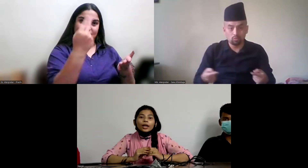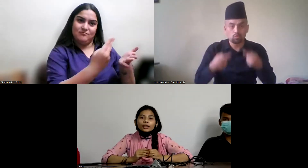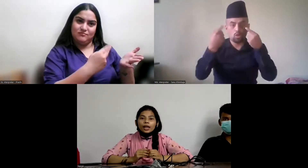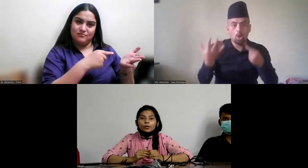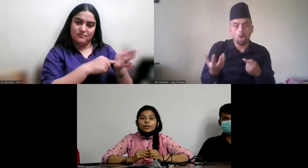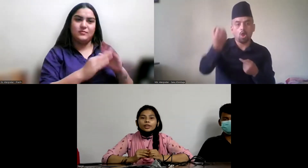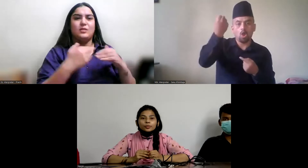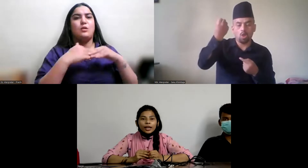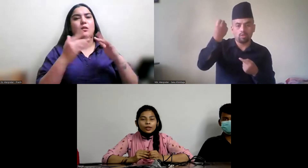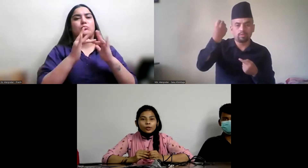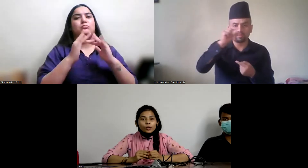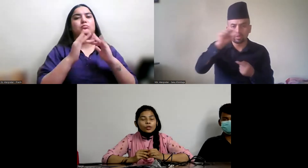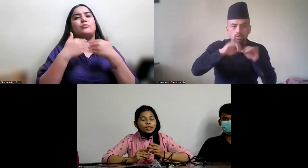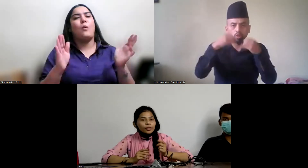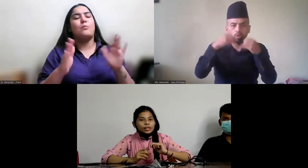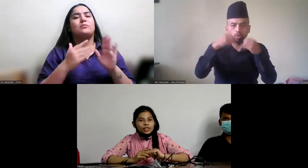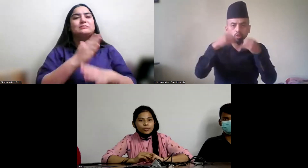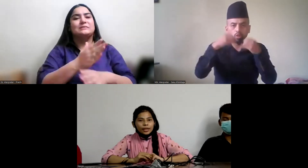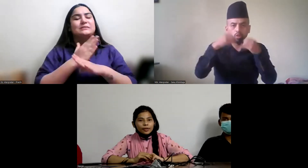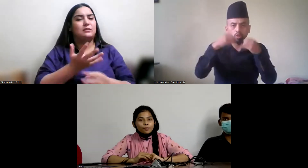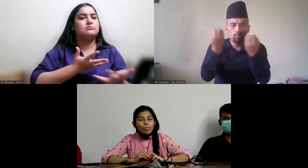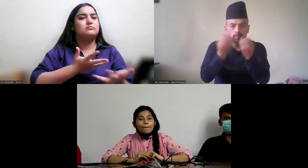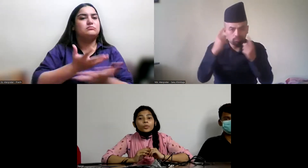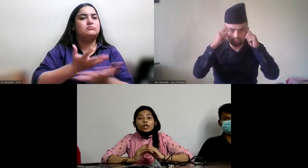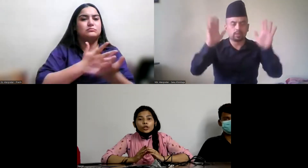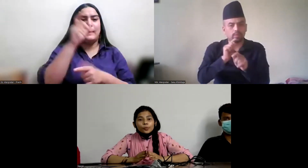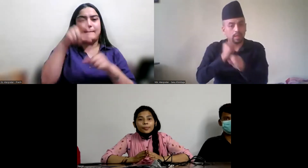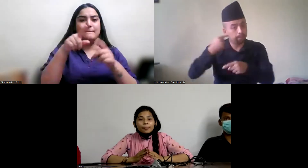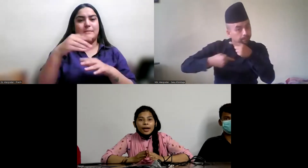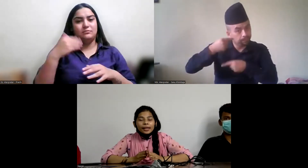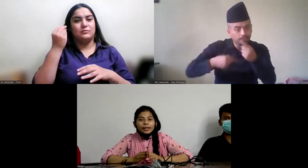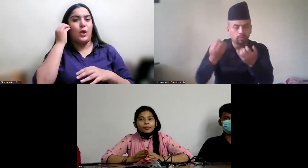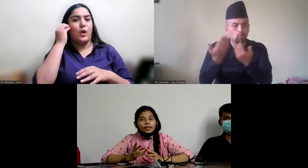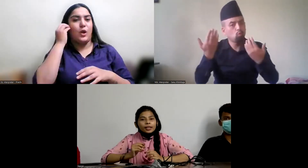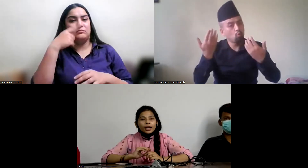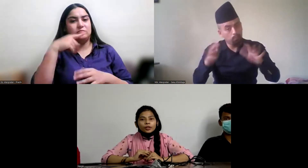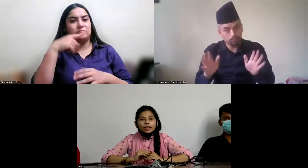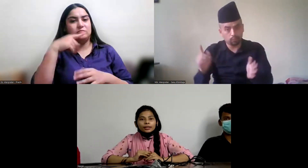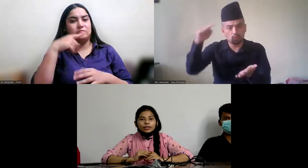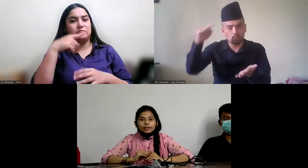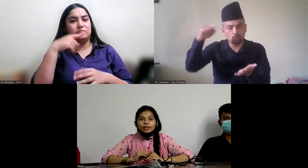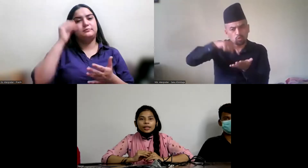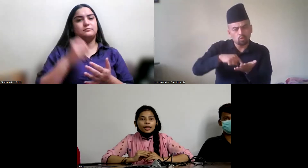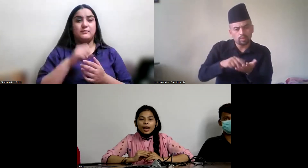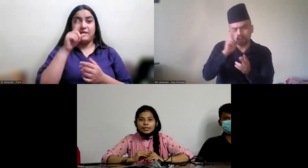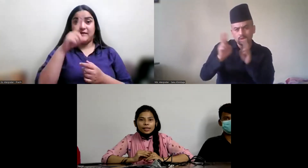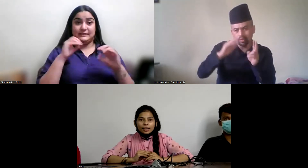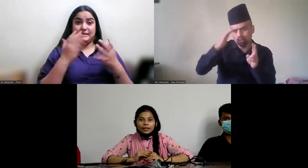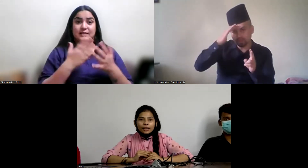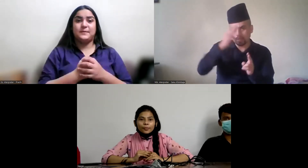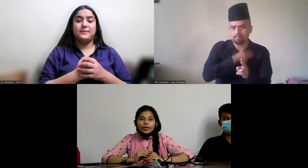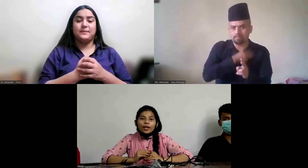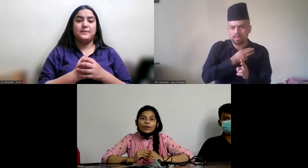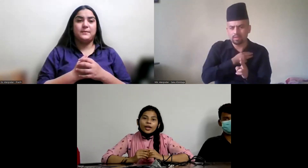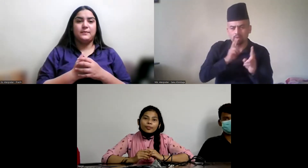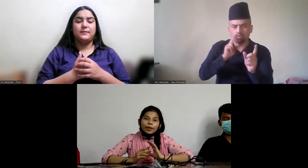और अधिकारों पर समुदाय के लोगों को संवेदनशील बनाया। शुरू में हमने पाया कि अधिकारियों के साथ चर्चा करना आसान नहीं